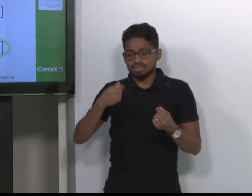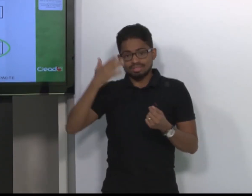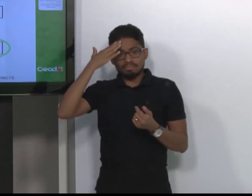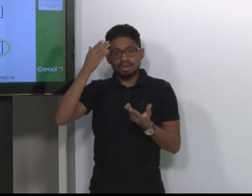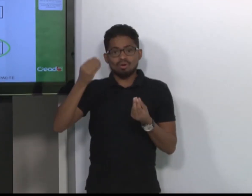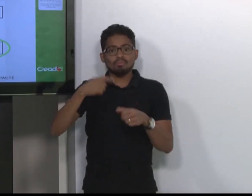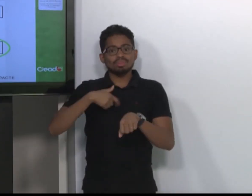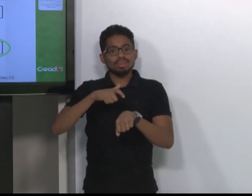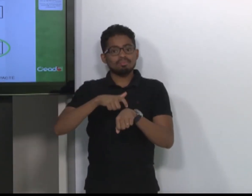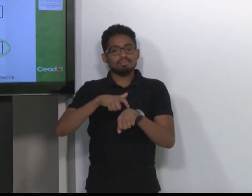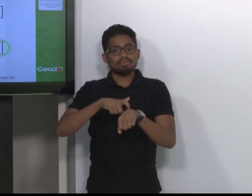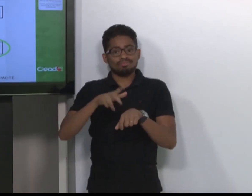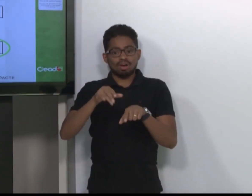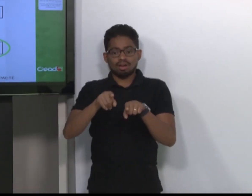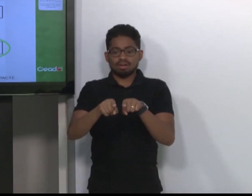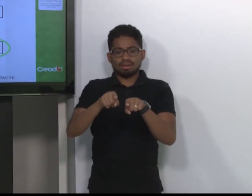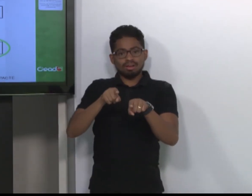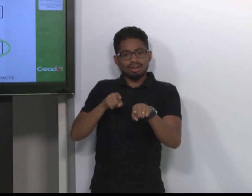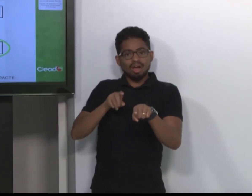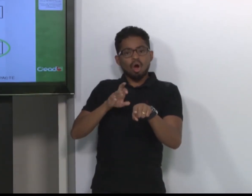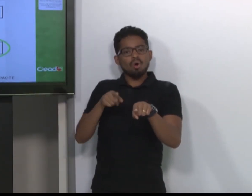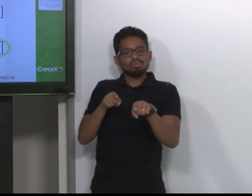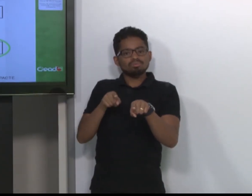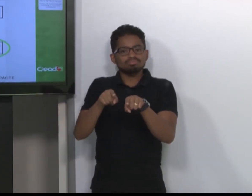Eu preciso controlar o tempo,